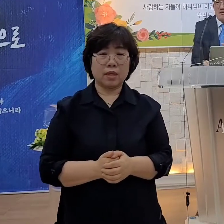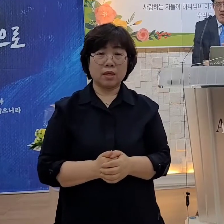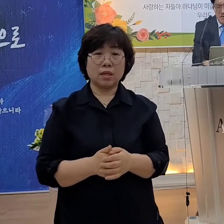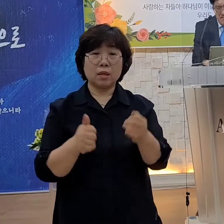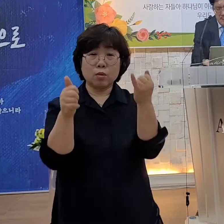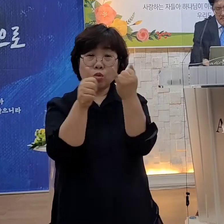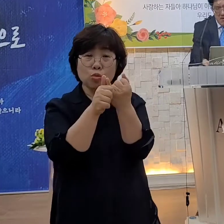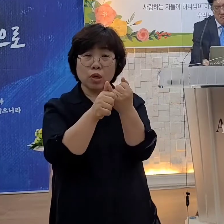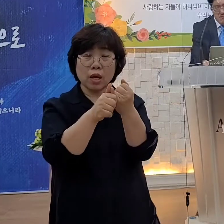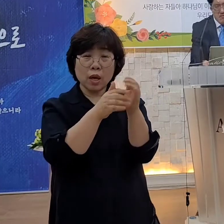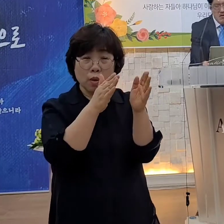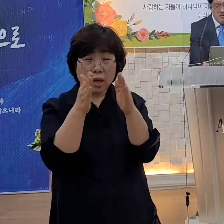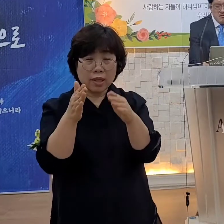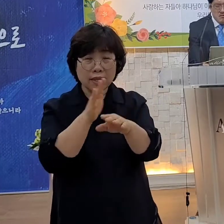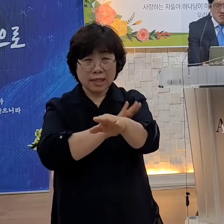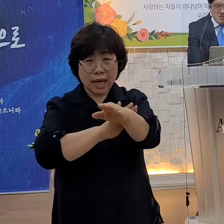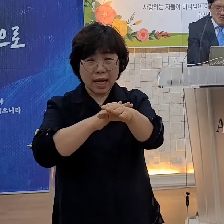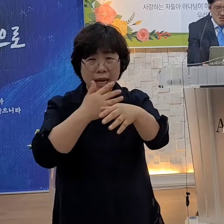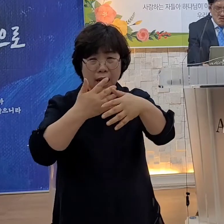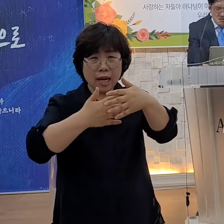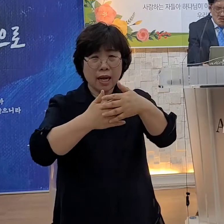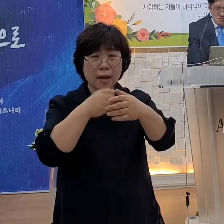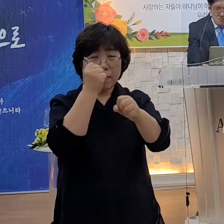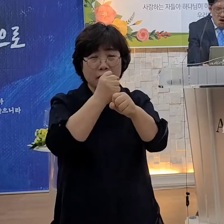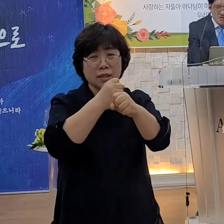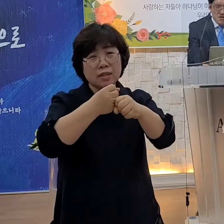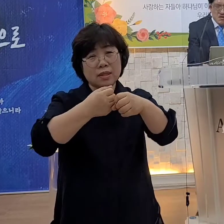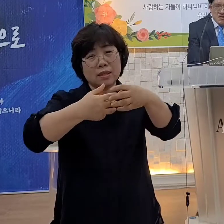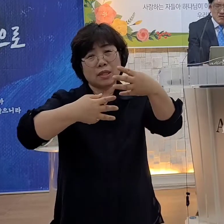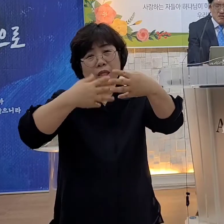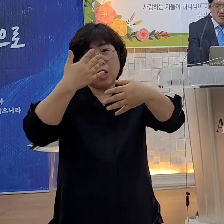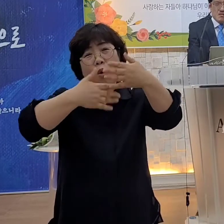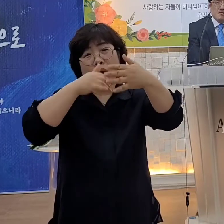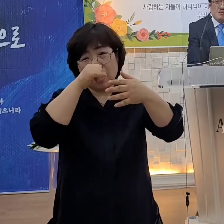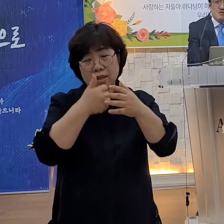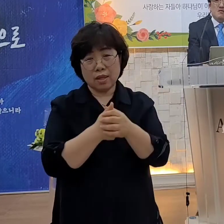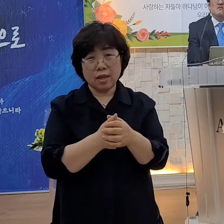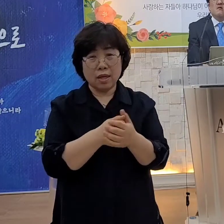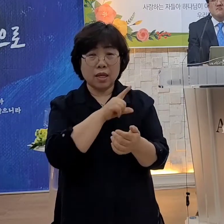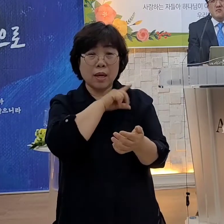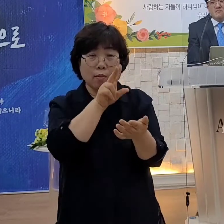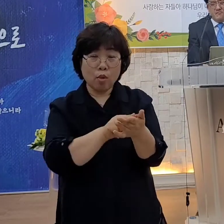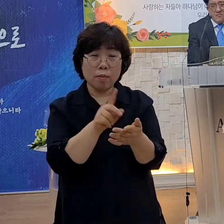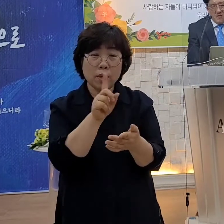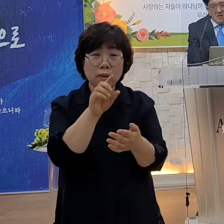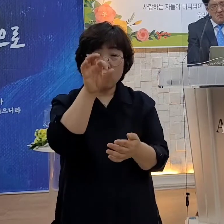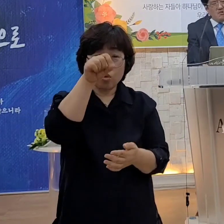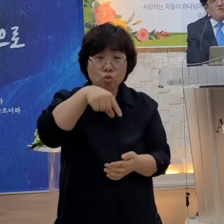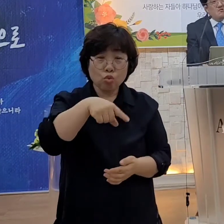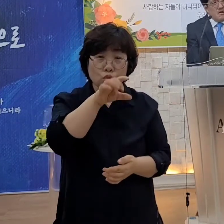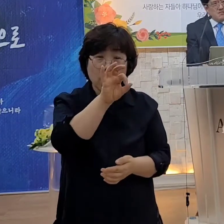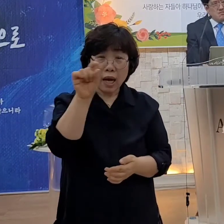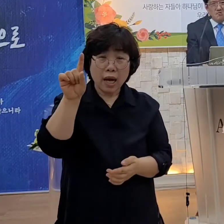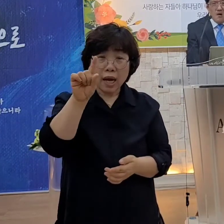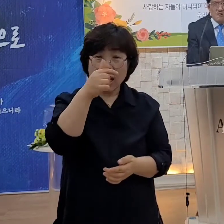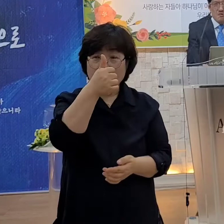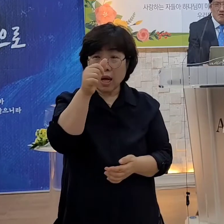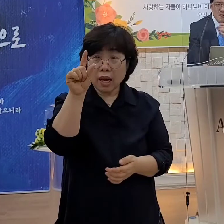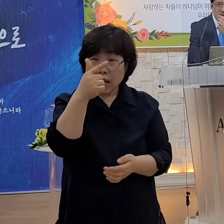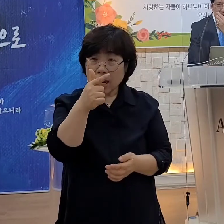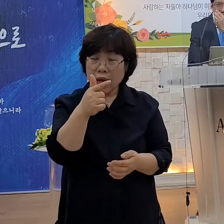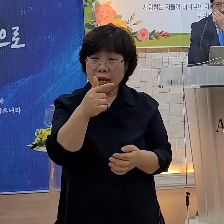한국 영화인데 제목이 뭐냐면 우아한 세계라는 그런 영화입니다. 이게 송강호 씨 아시죠?